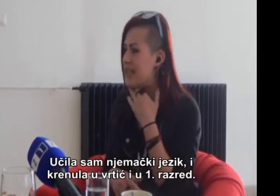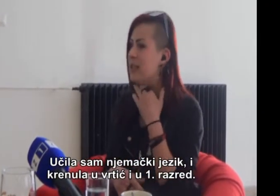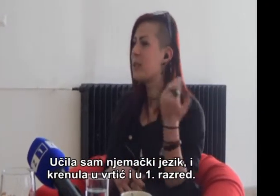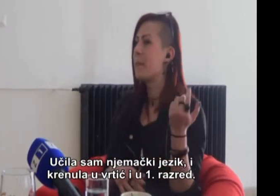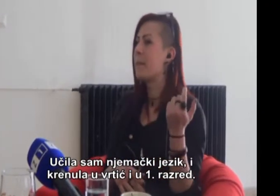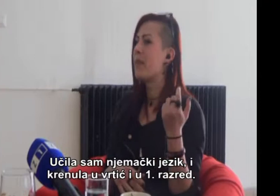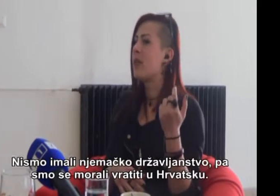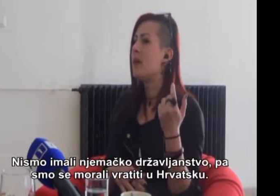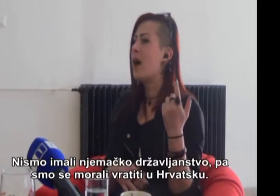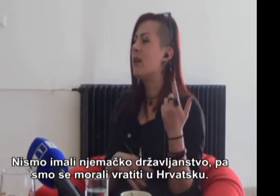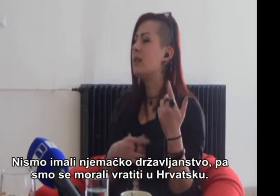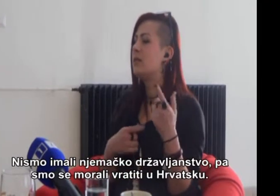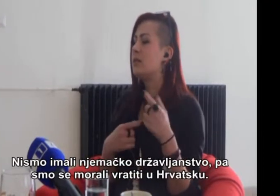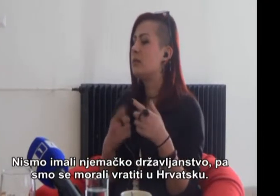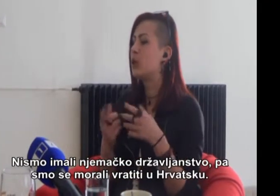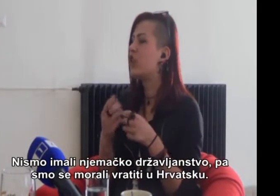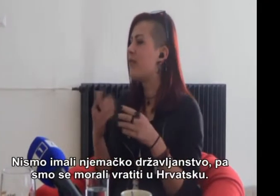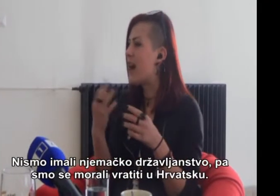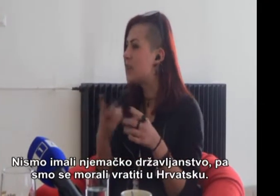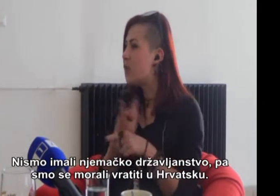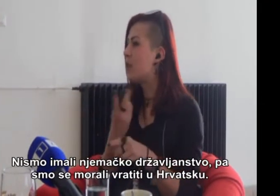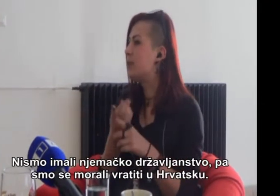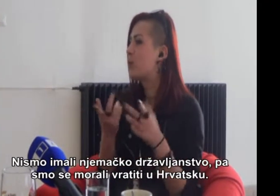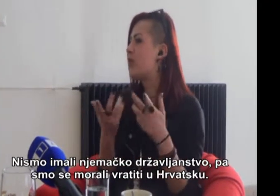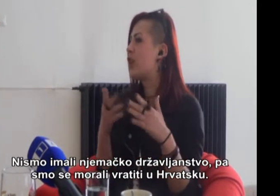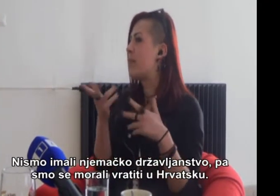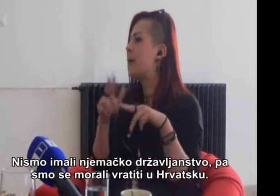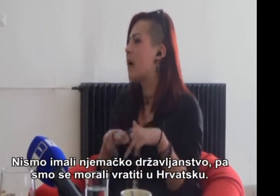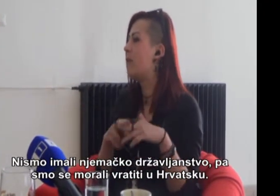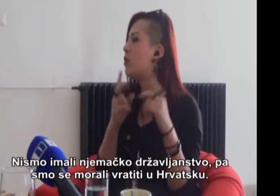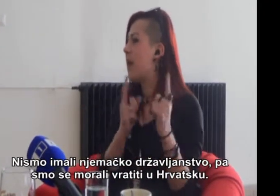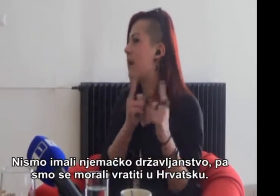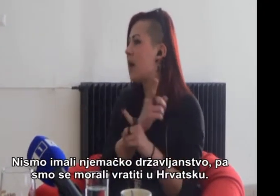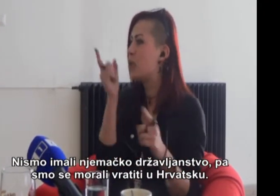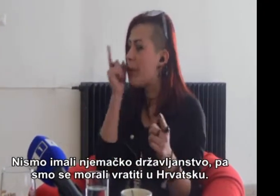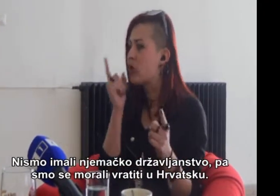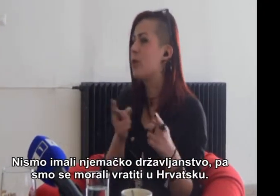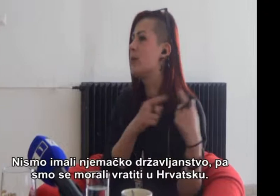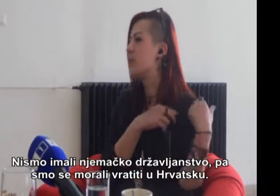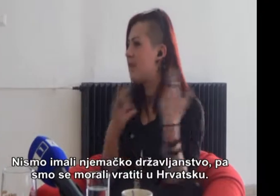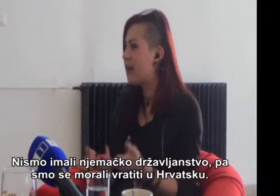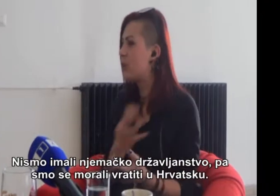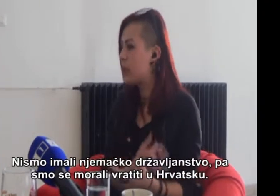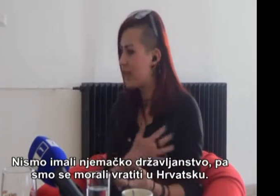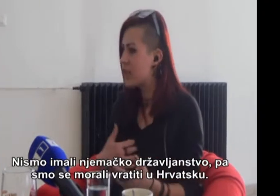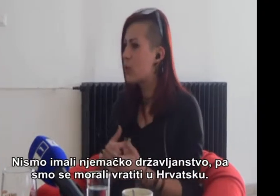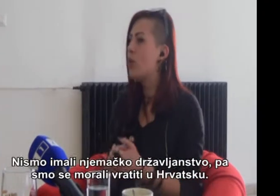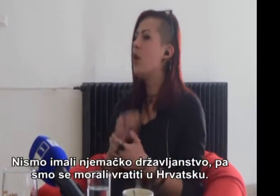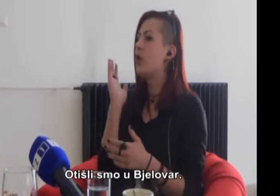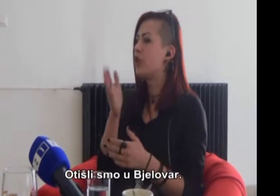jezik. Ali pošto sam ja to nismo više imali pravo da ja tamo Njemačku, to smo se vratili u Hrvatsku, zato